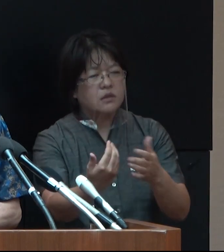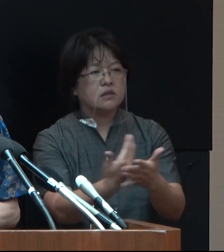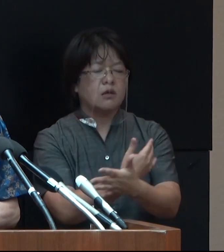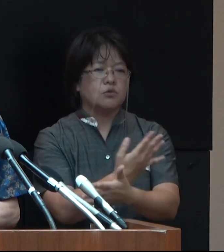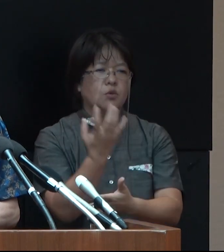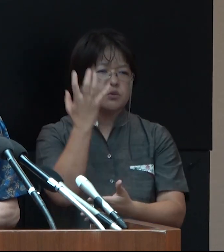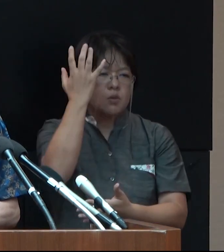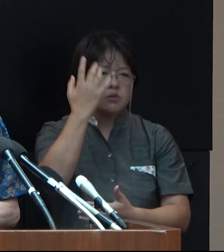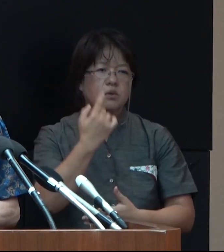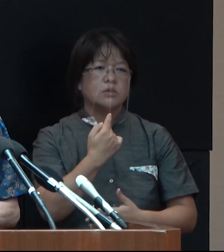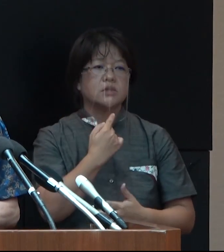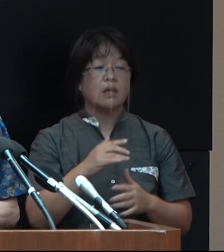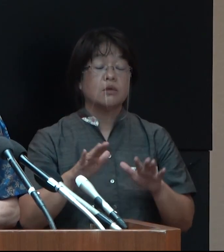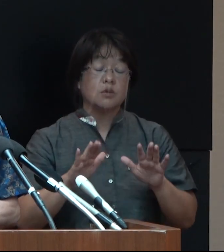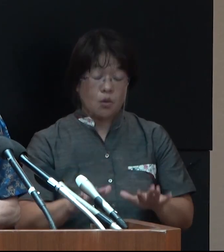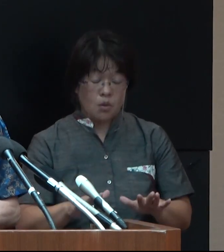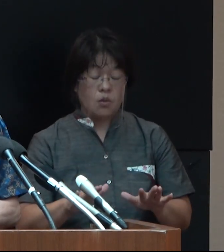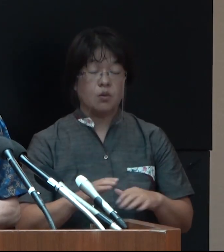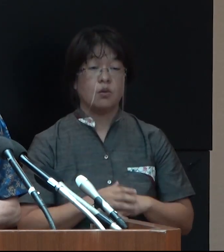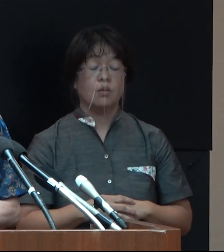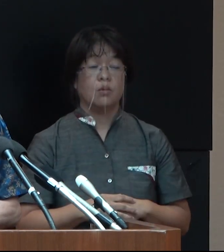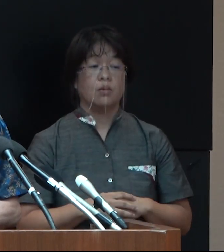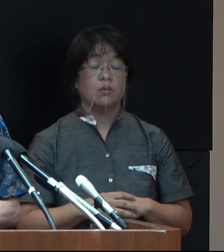あり、今日